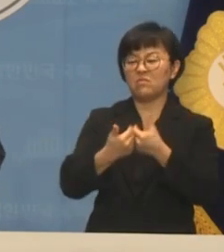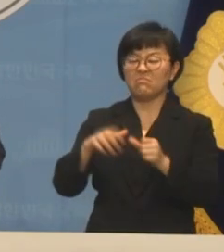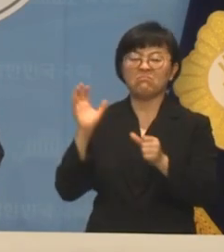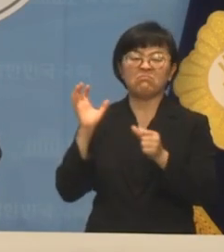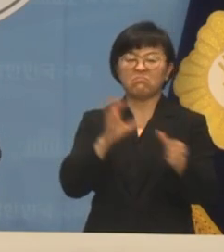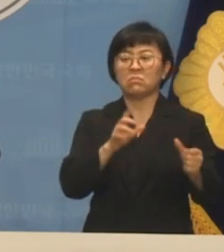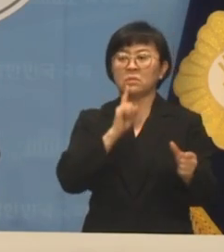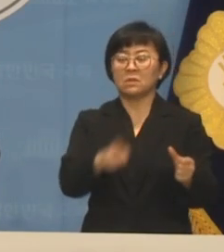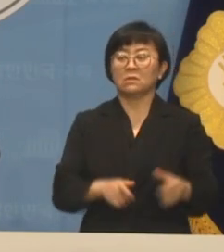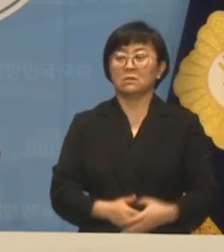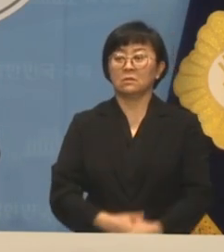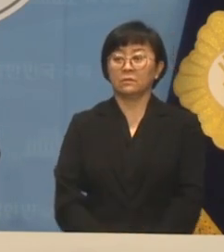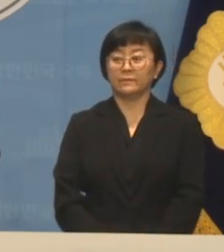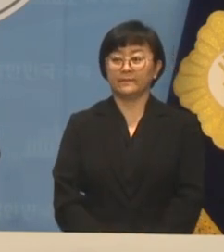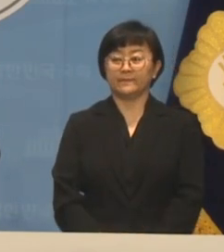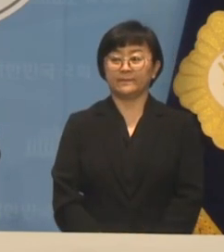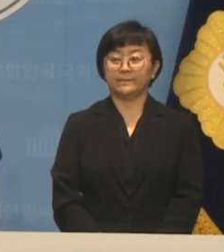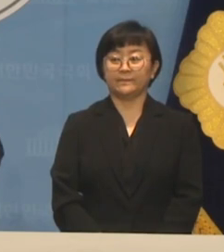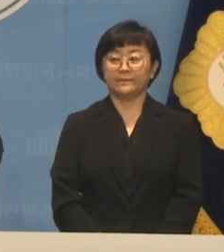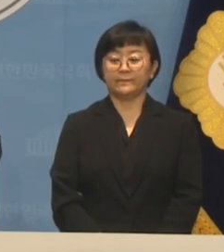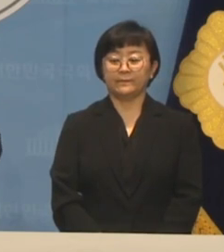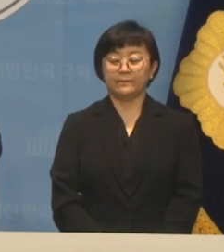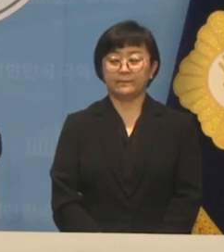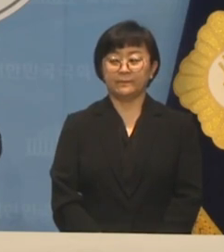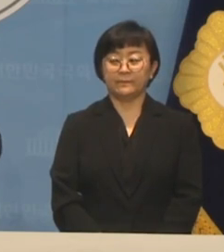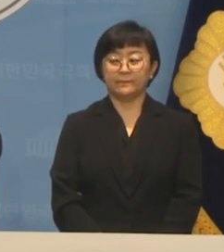때려잡자고 나섰습니다.